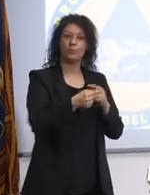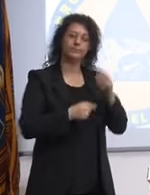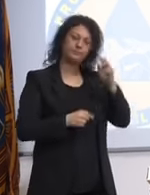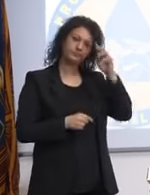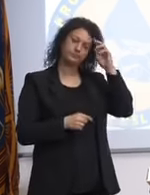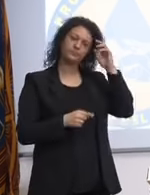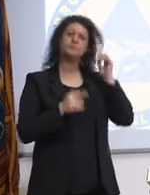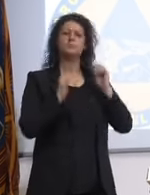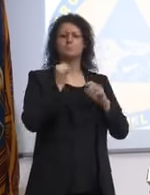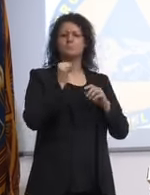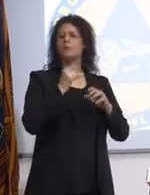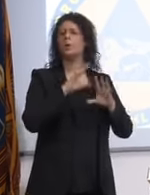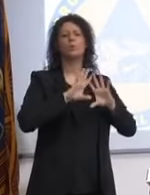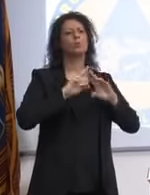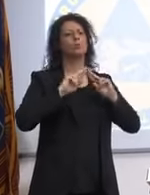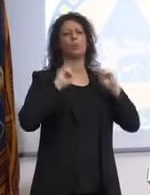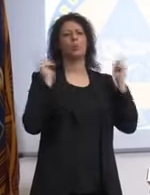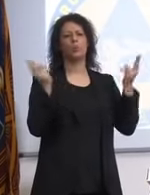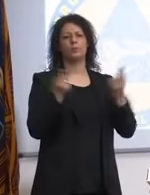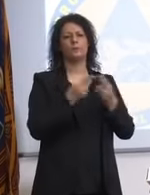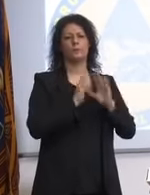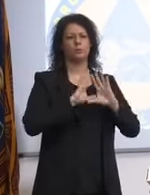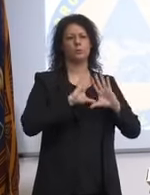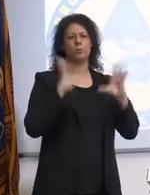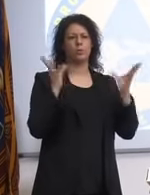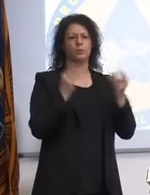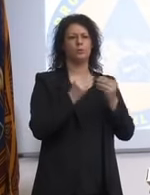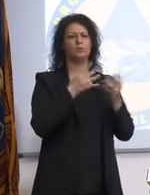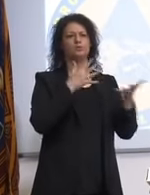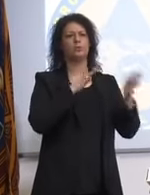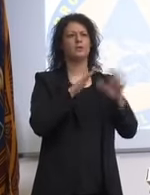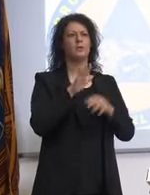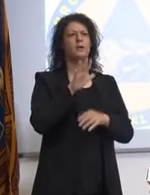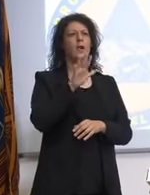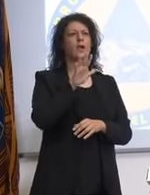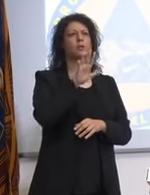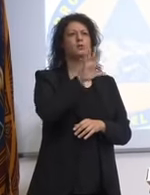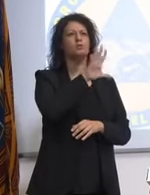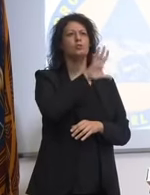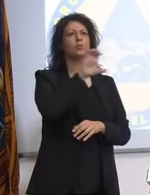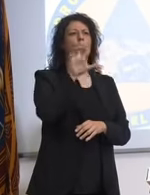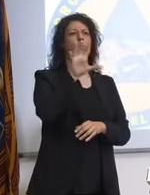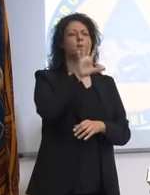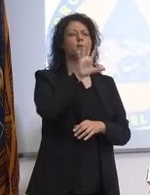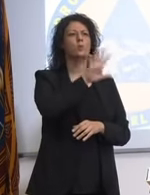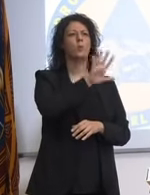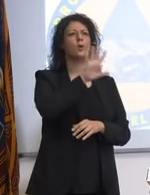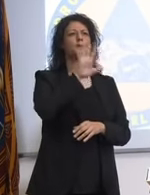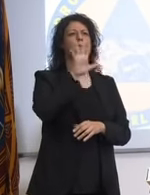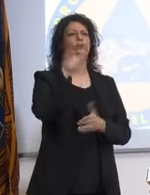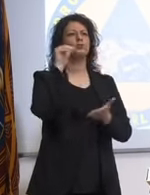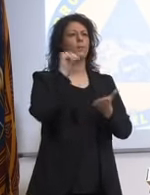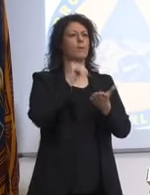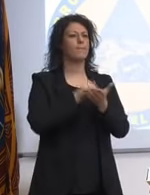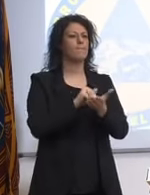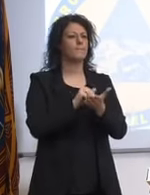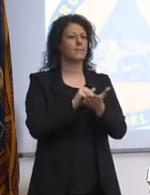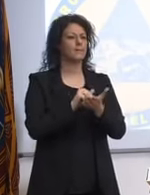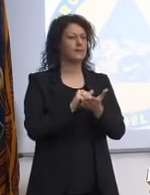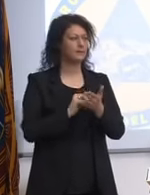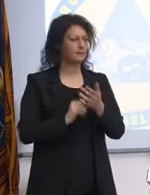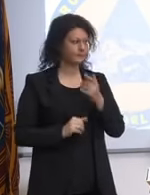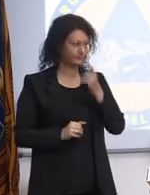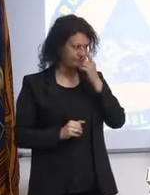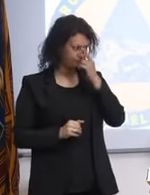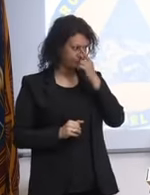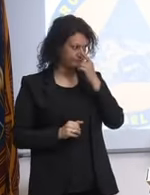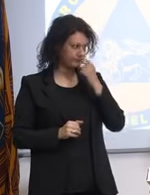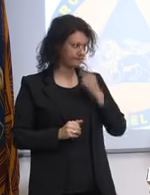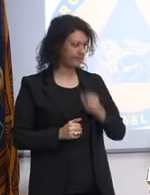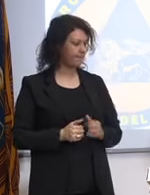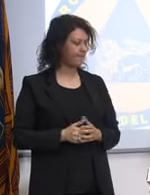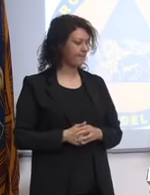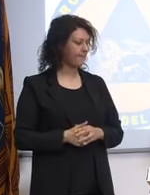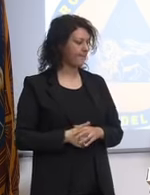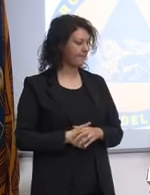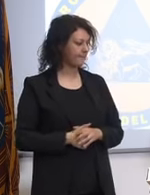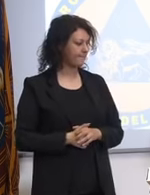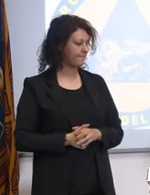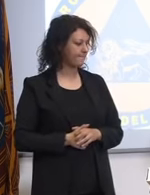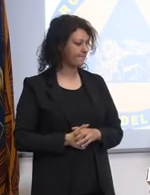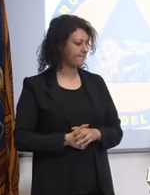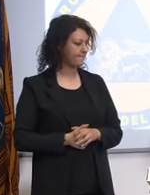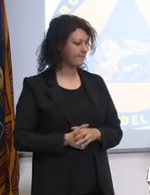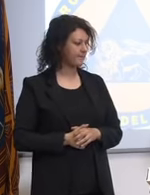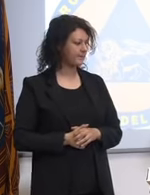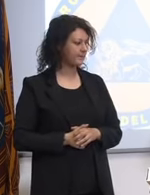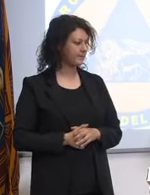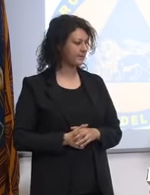e sono circa 54.000, 55.000, quanti sono? Sono 10.000 gli